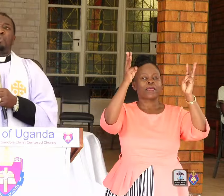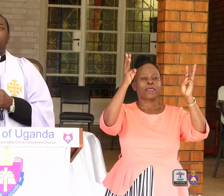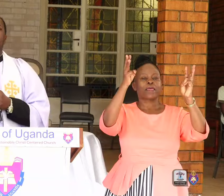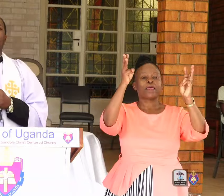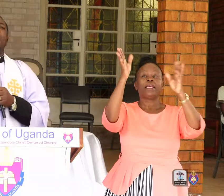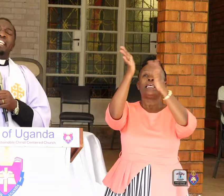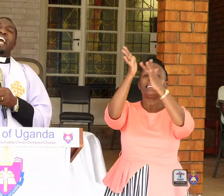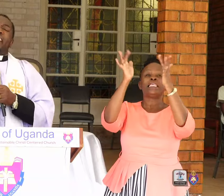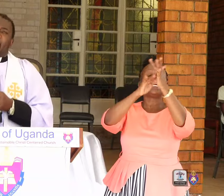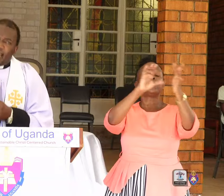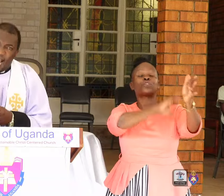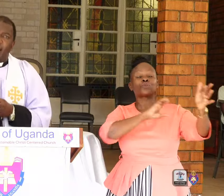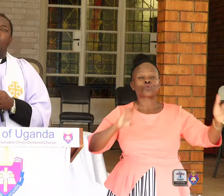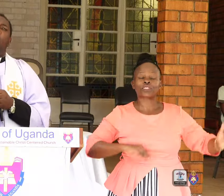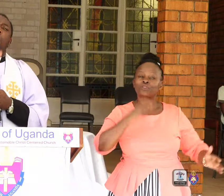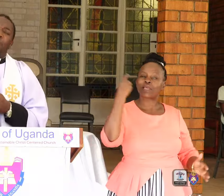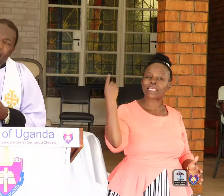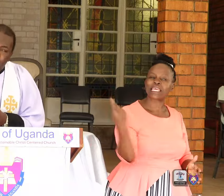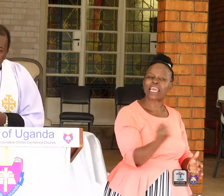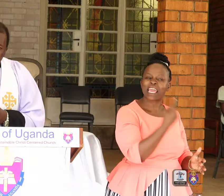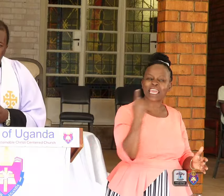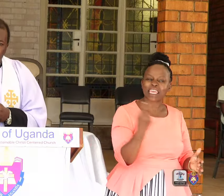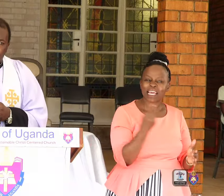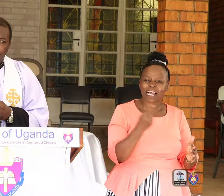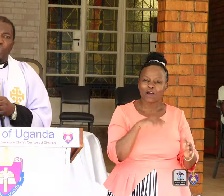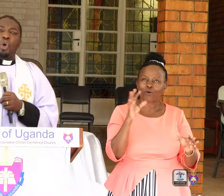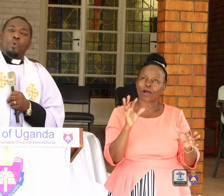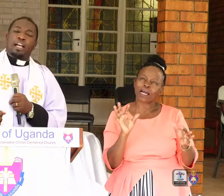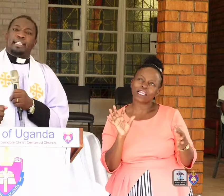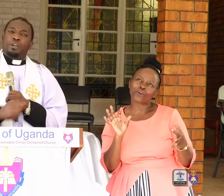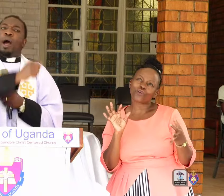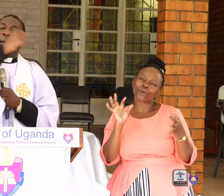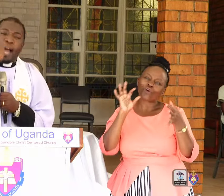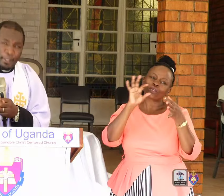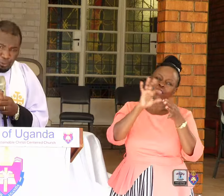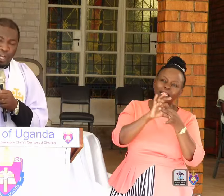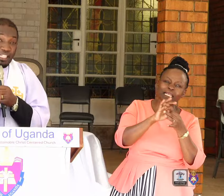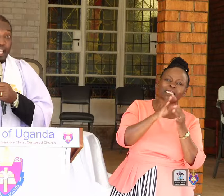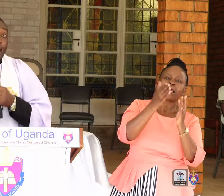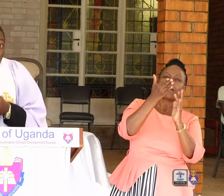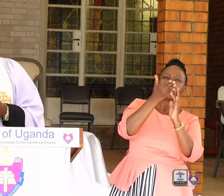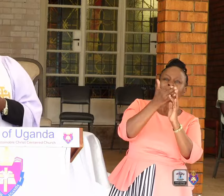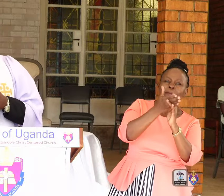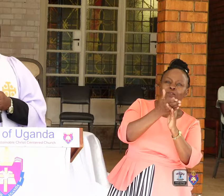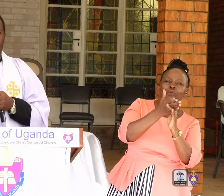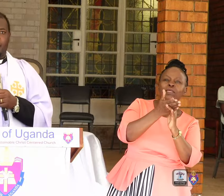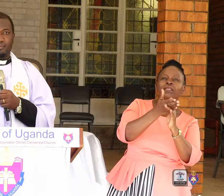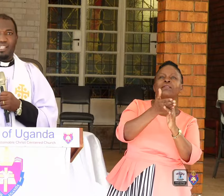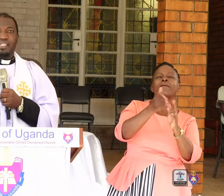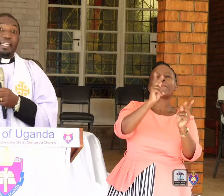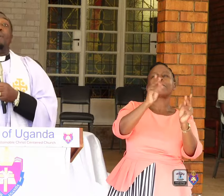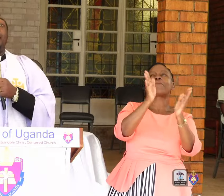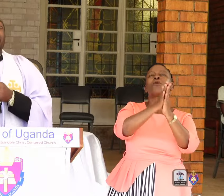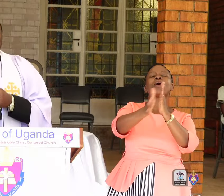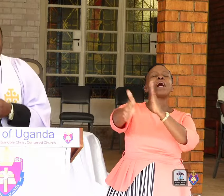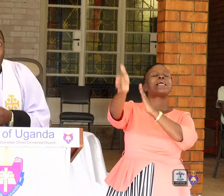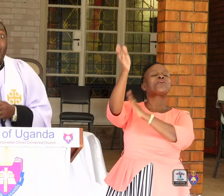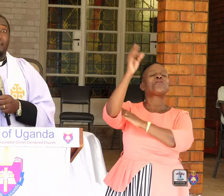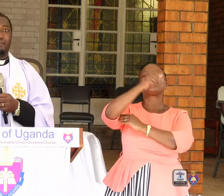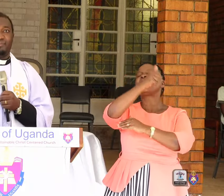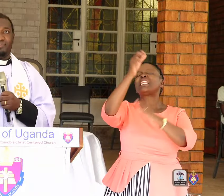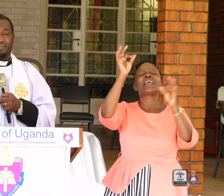Yesu Kristo ye yekka omutabaganya wakati w'abantu ne Katonda. Tewali